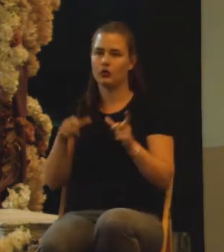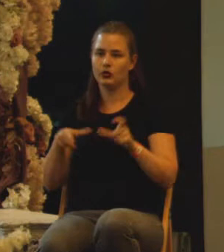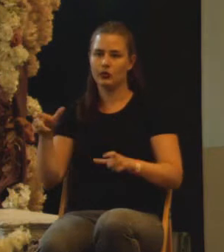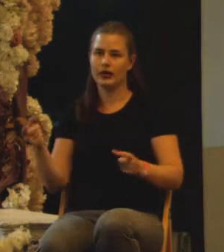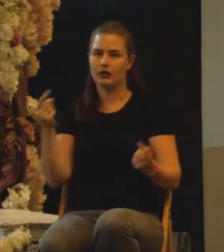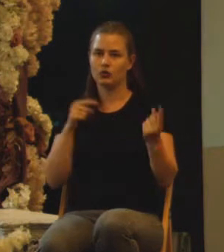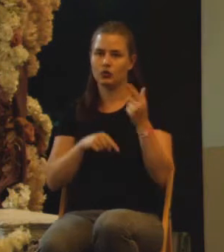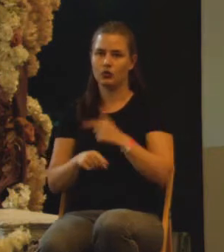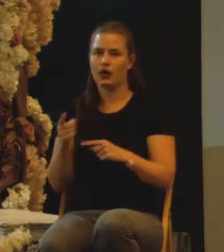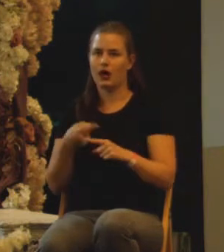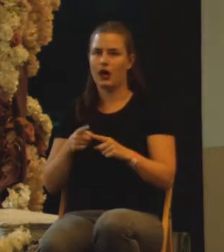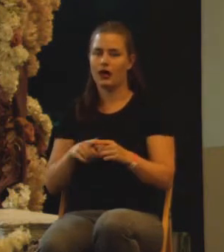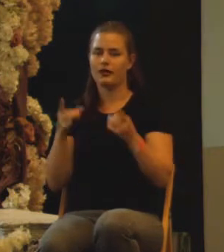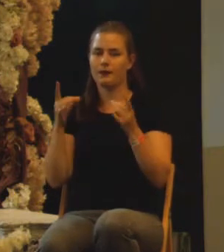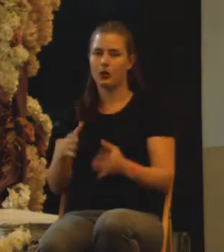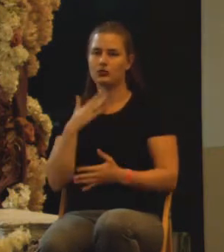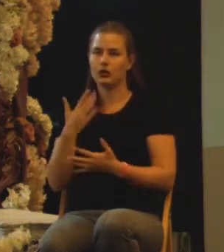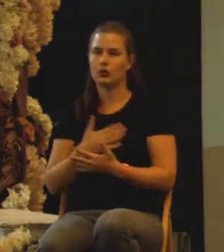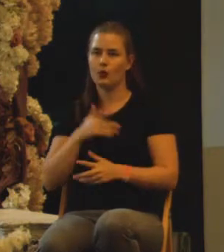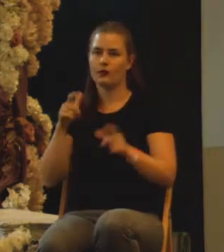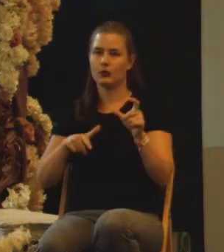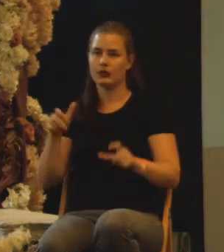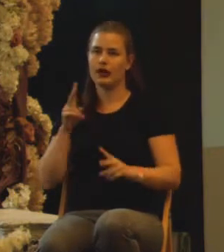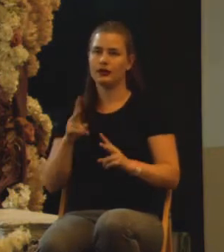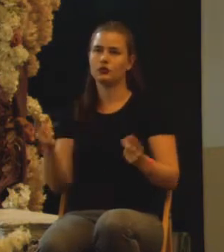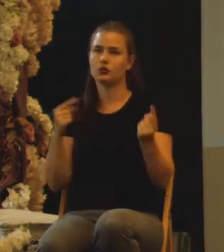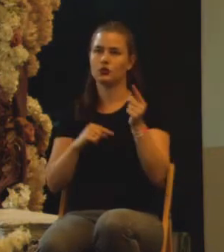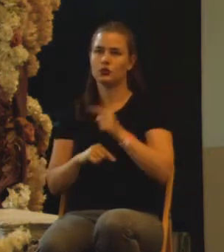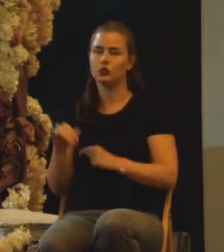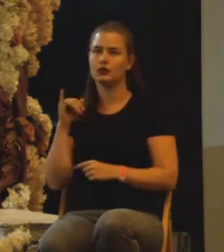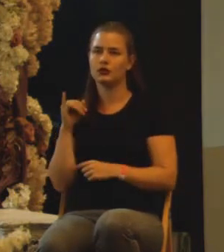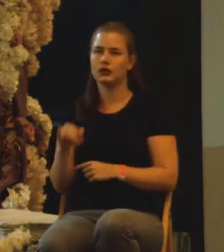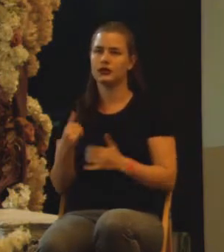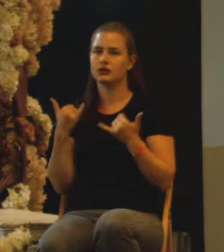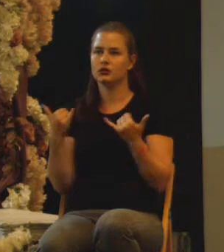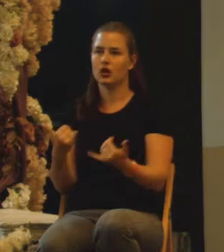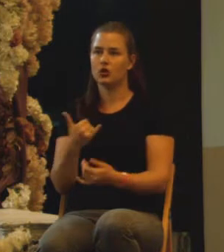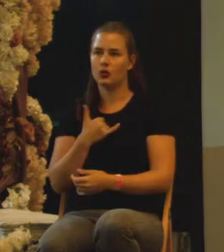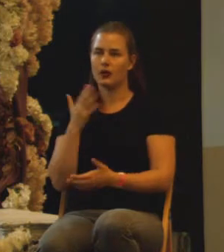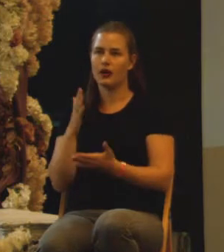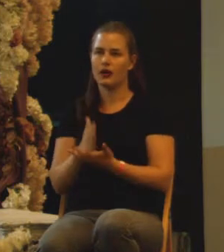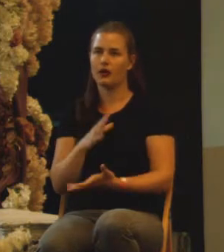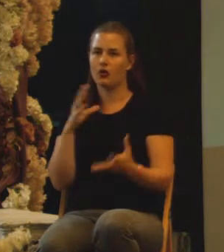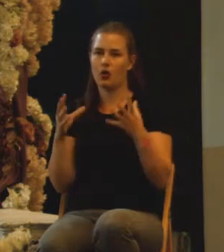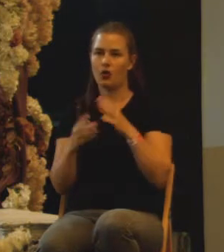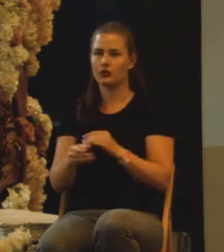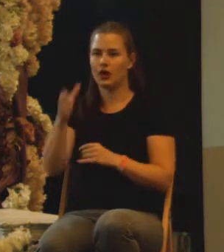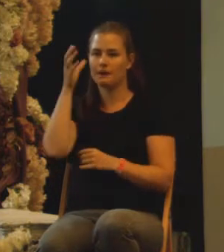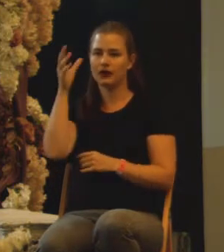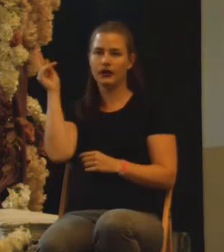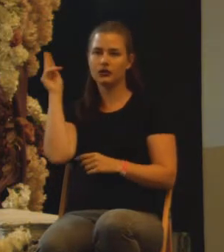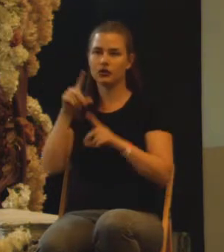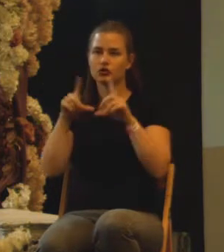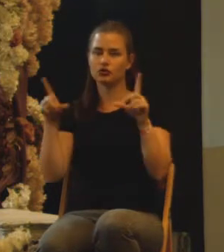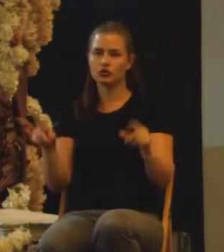друг к другу — это просто любовь людей друг к другу. И сейчас у меня есть общеобразовательная школа,